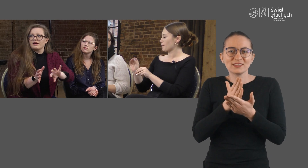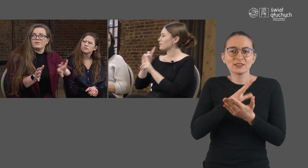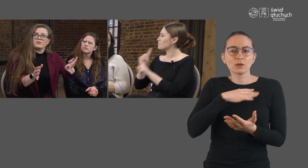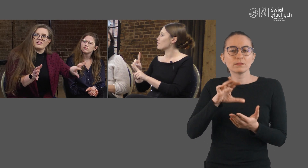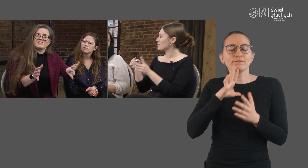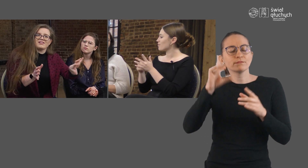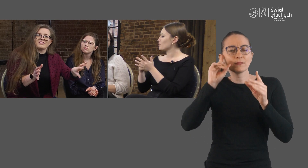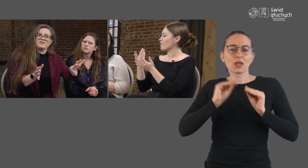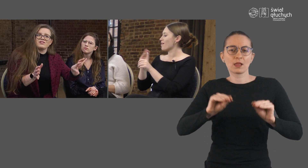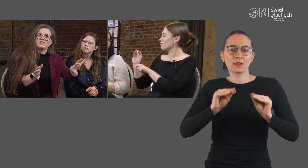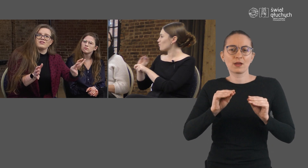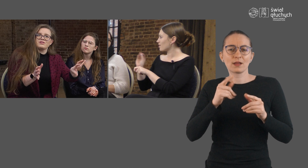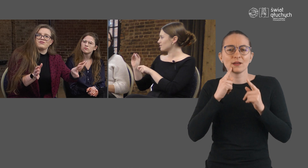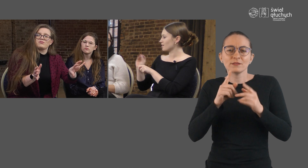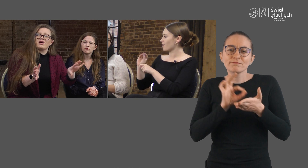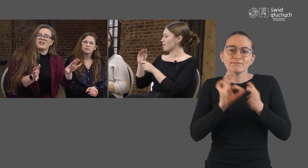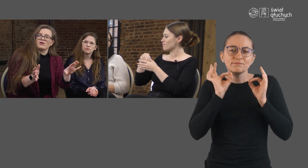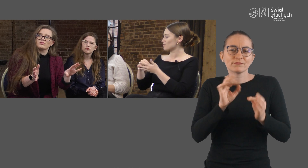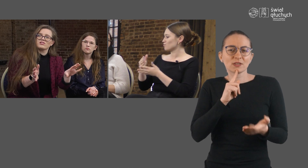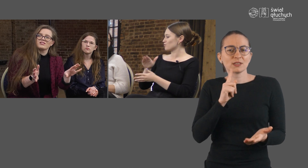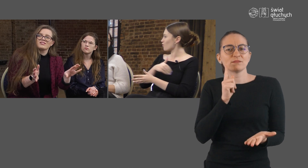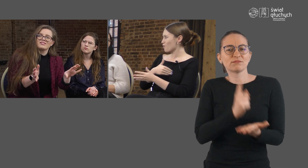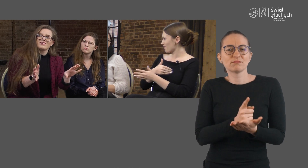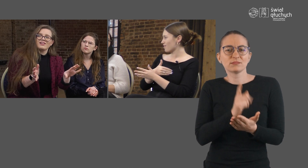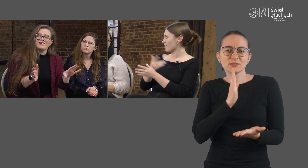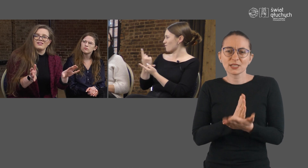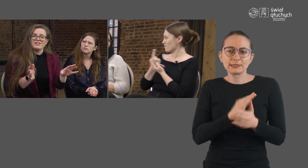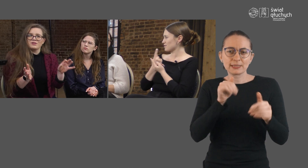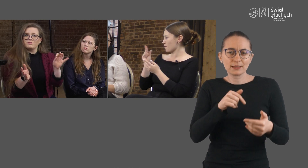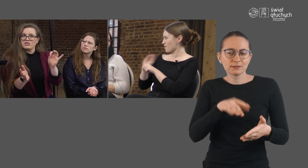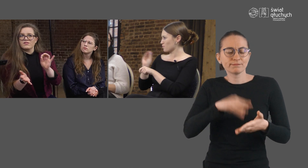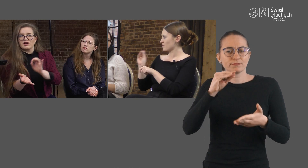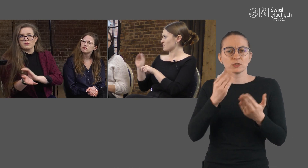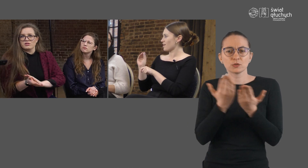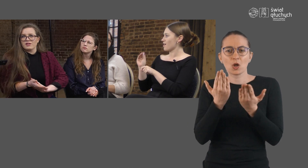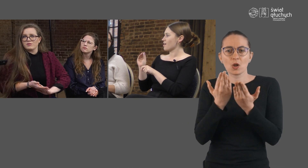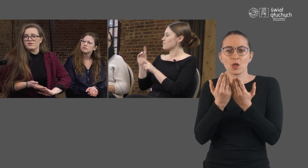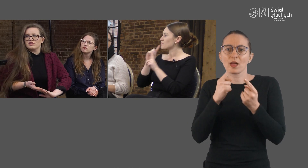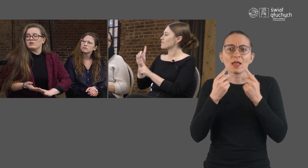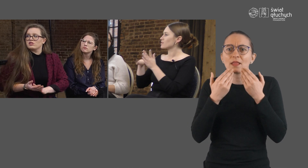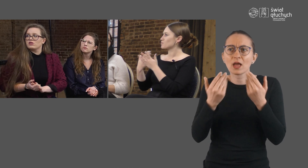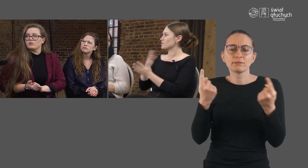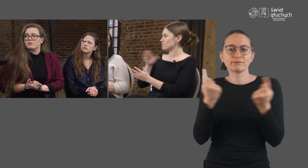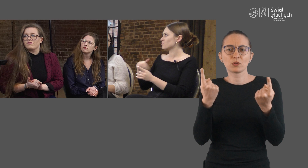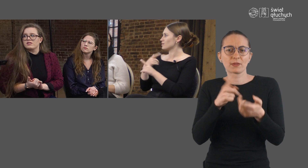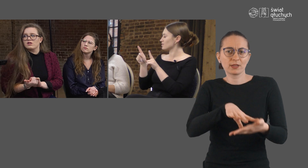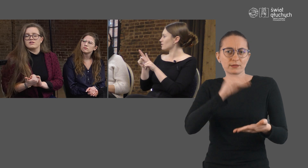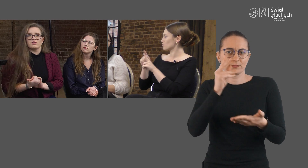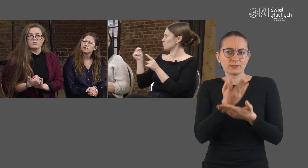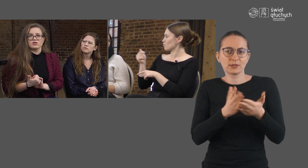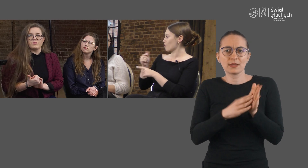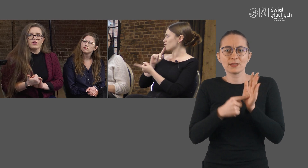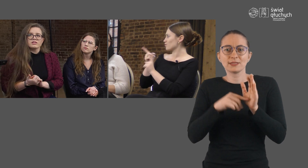jest taka edukacja nieformalna już. I mi się wydaje, że może nawet powinniśmy też o tym rozmawiać, z